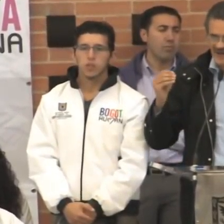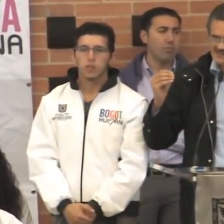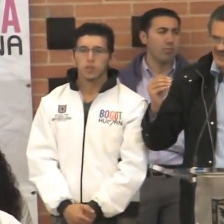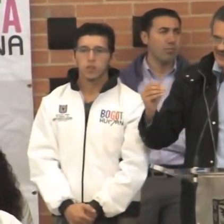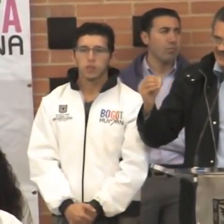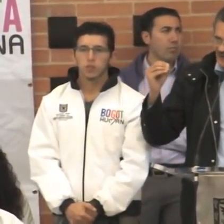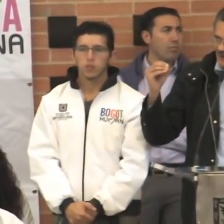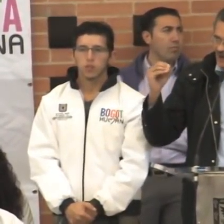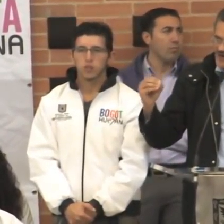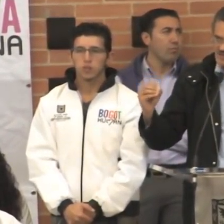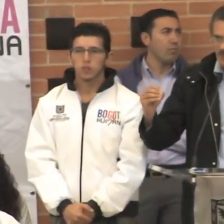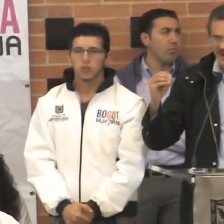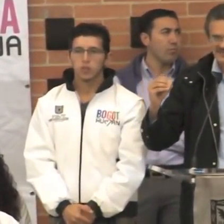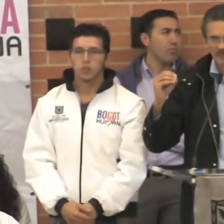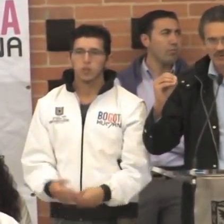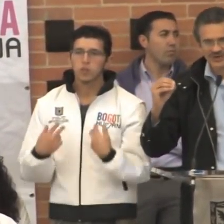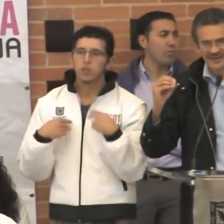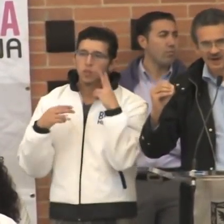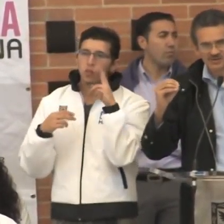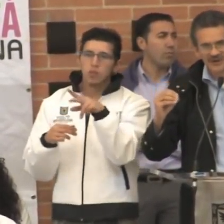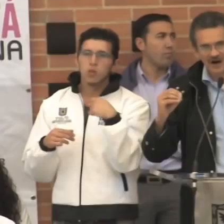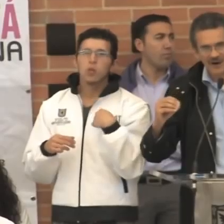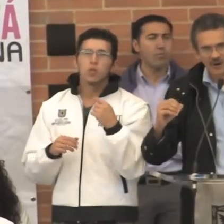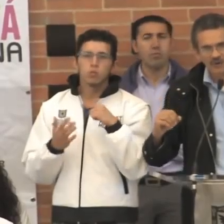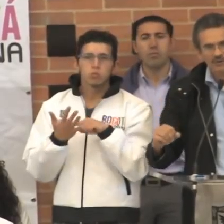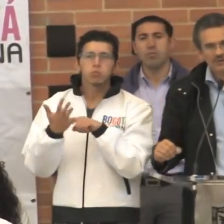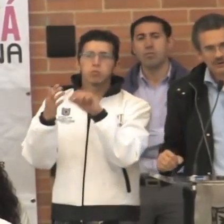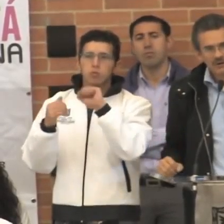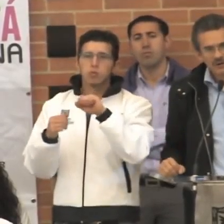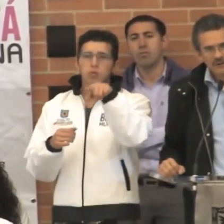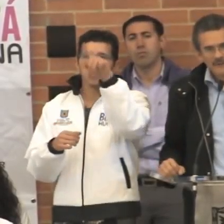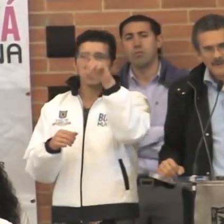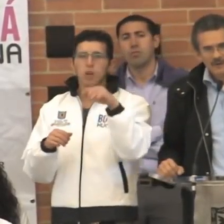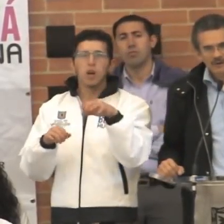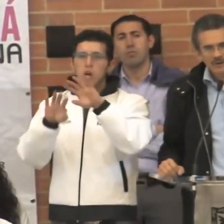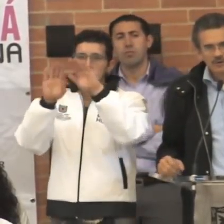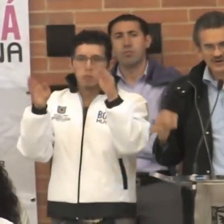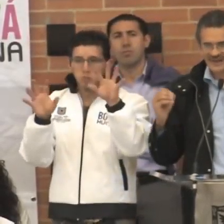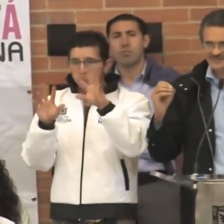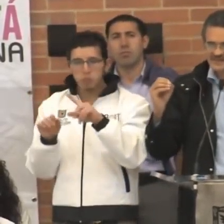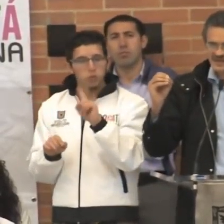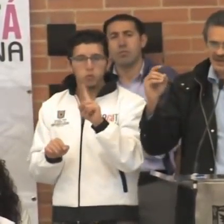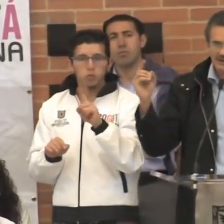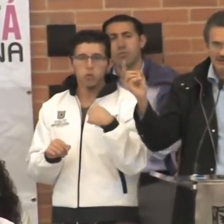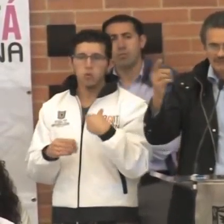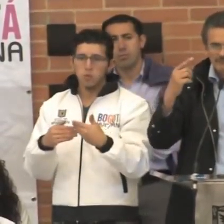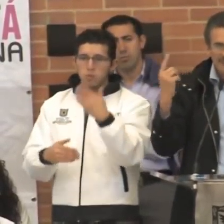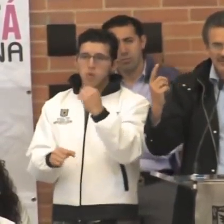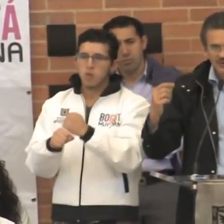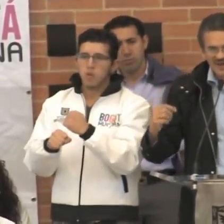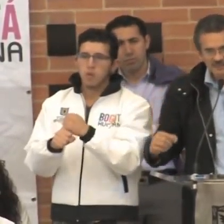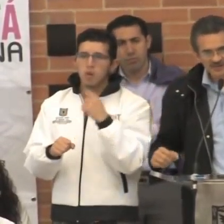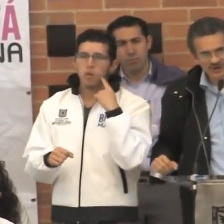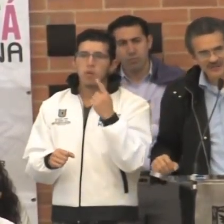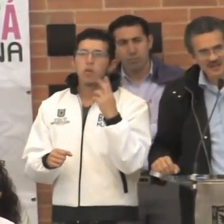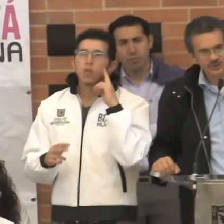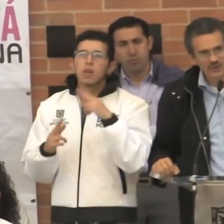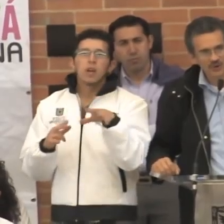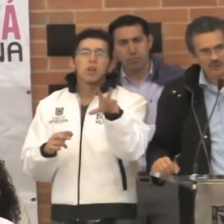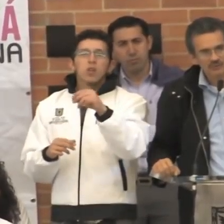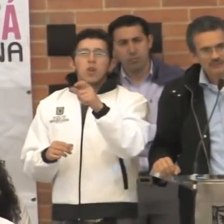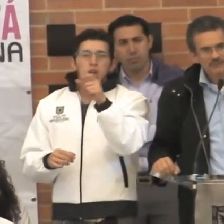la esperanza de que el trabajo hecho para que esa montaña no se venga abajo nos garantice para todas las